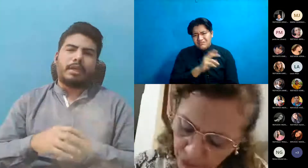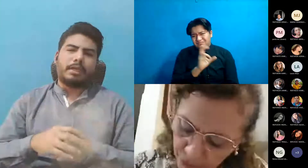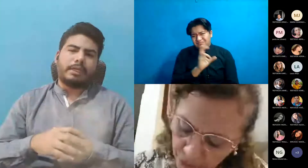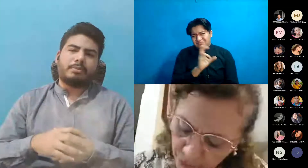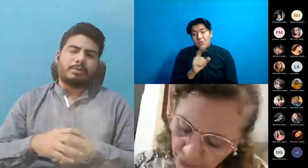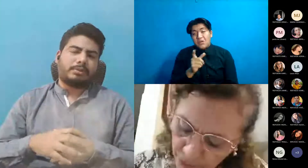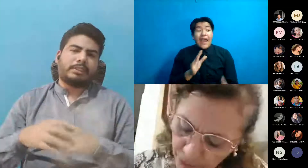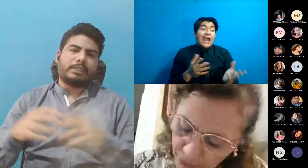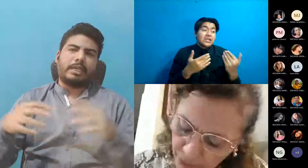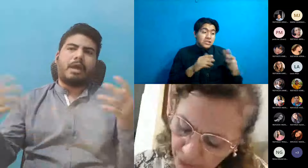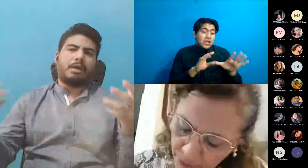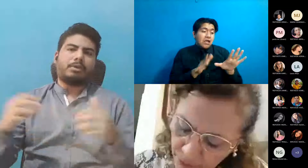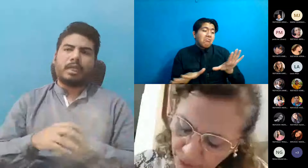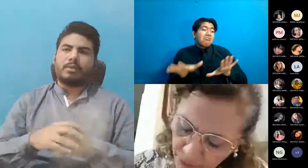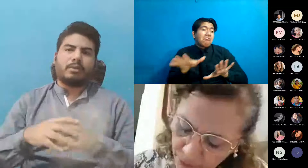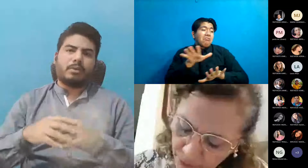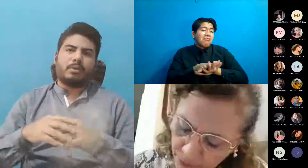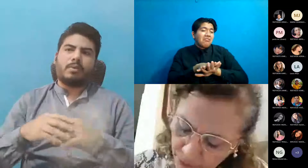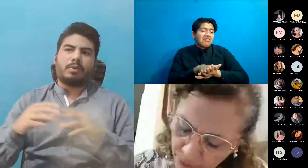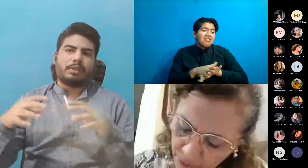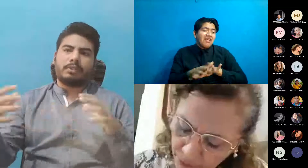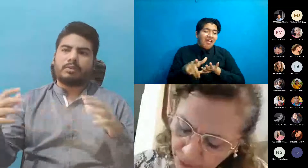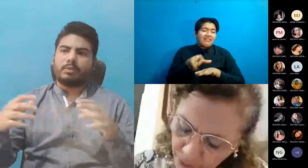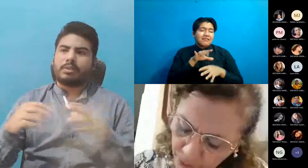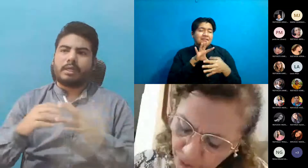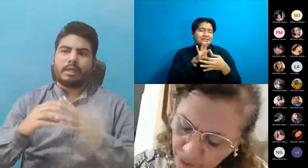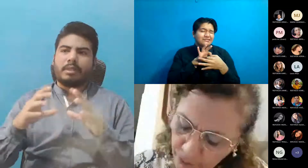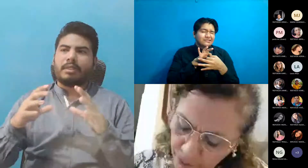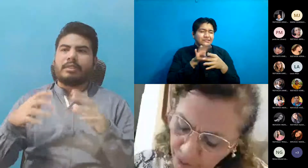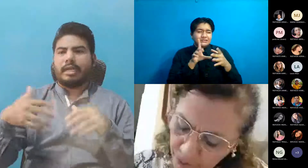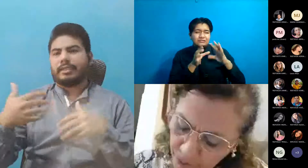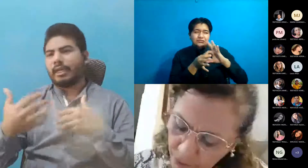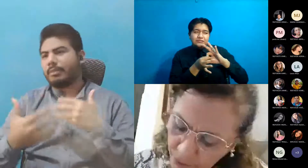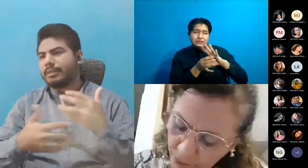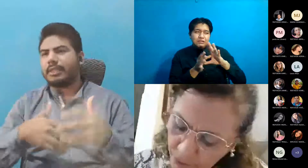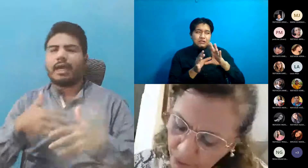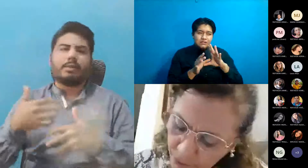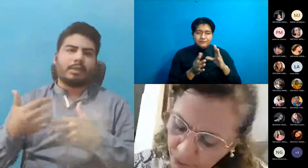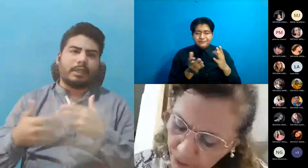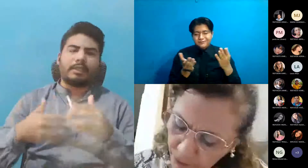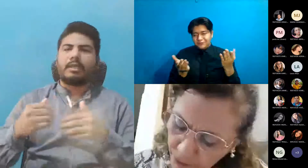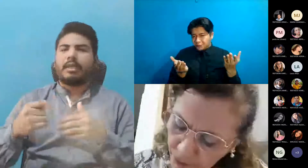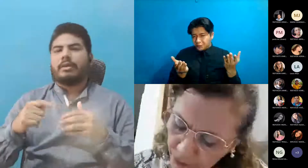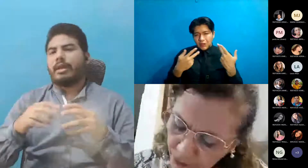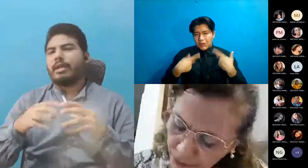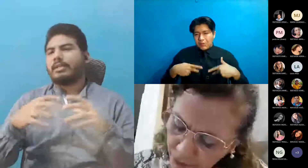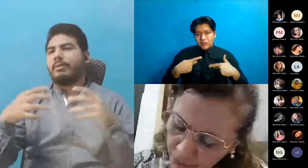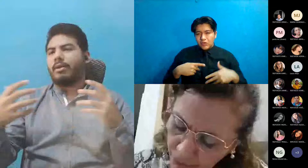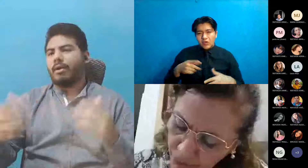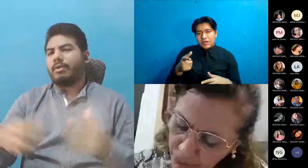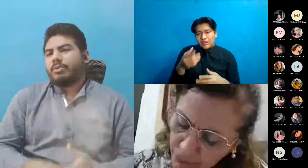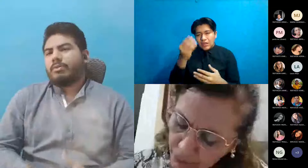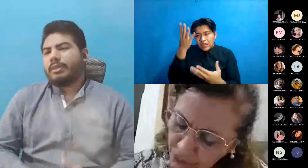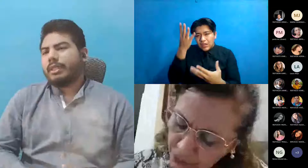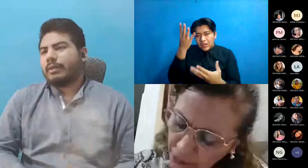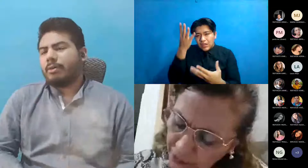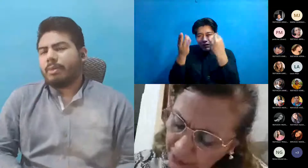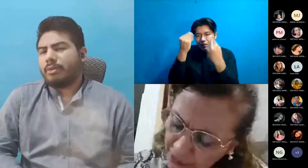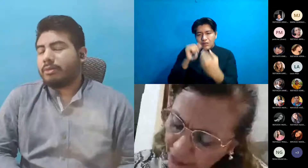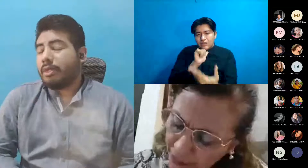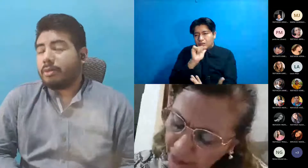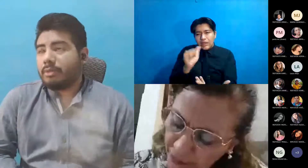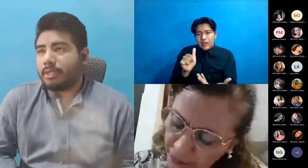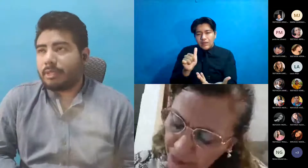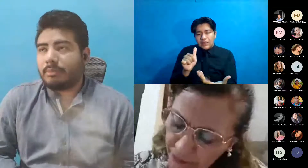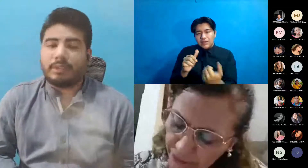inclusivo, pues es que me han contratado, o otras instituciones que realmente ya se han capacitado, entienden, o sea, es que valoran mucho más el